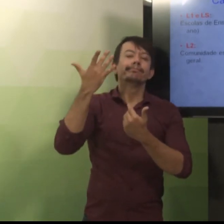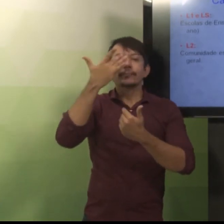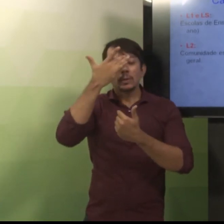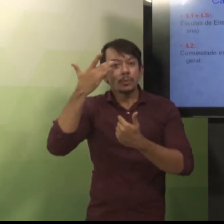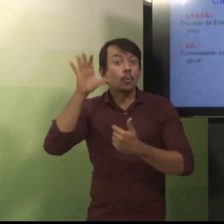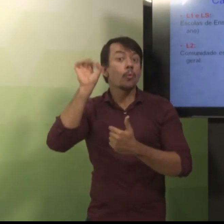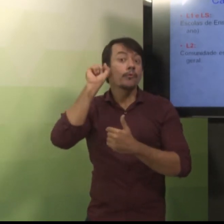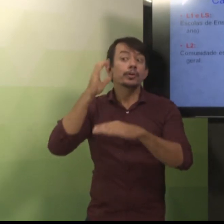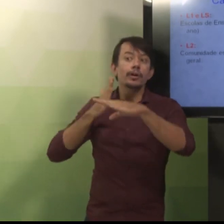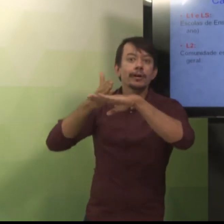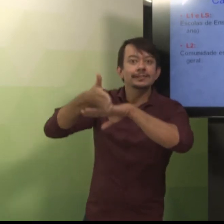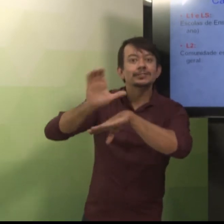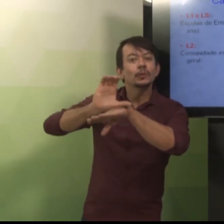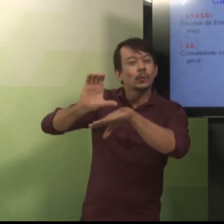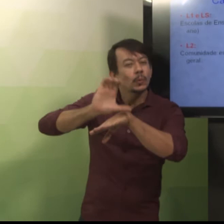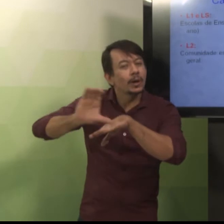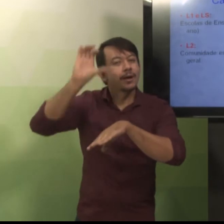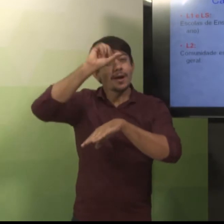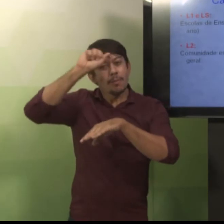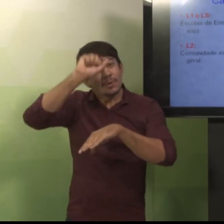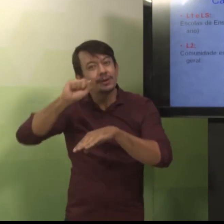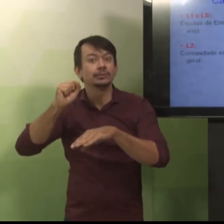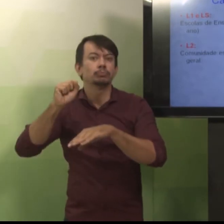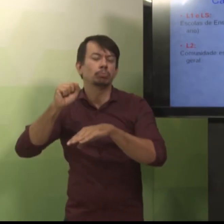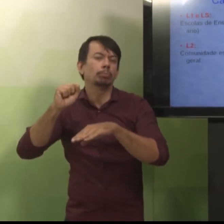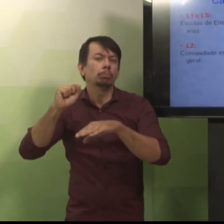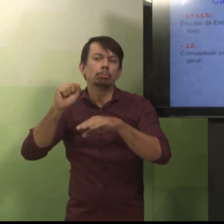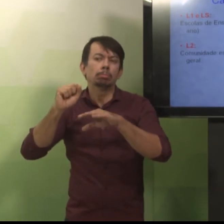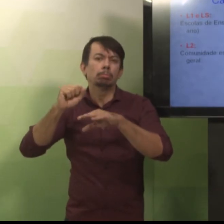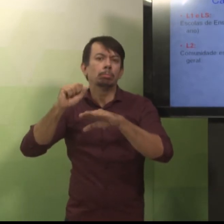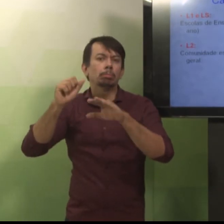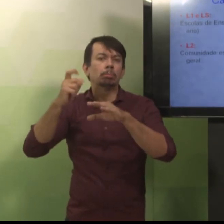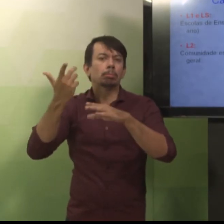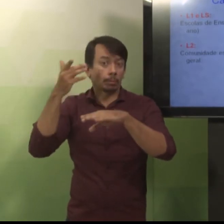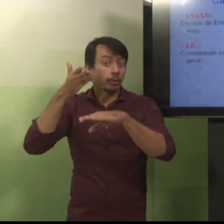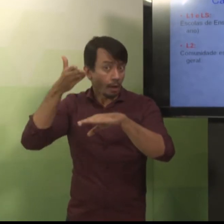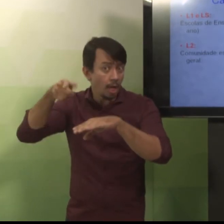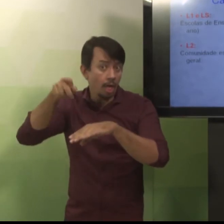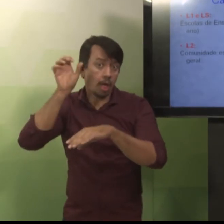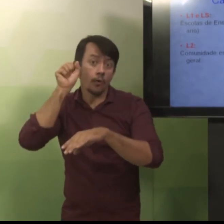é o ensino de Libras para ouvintes, quer seja em cursos,